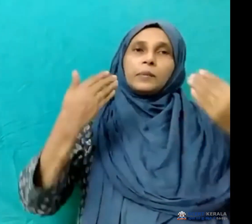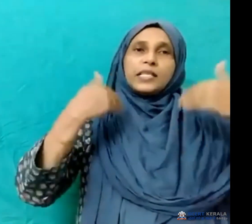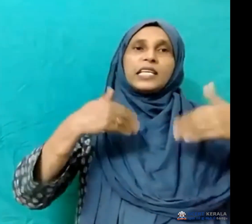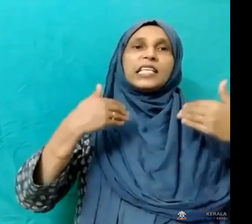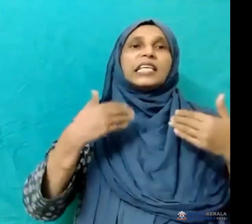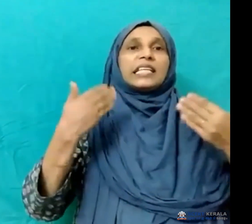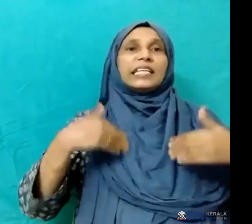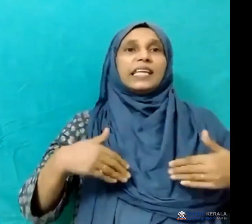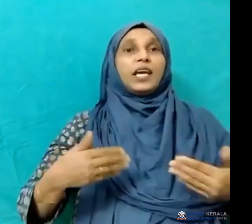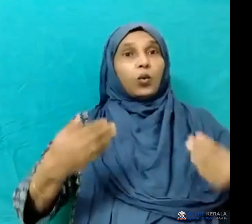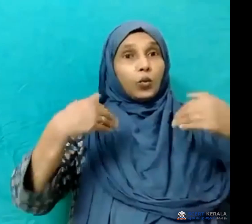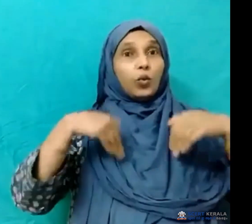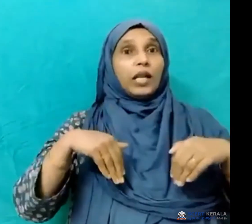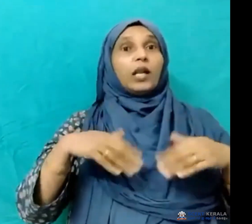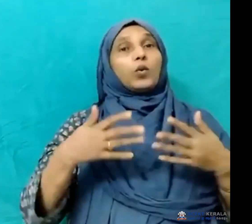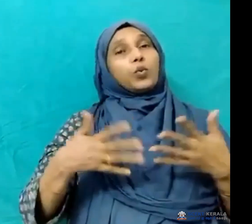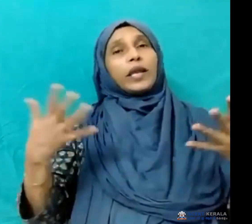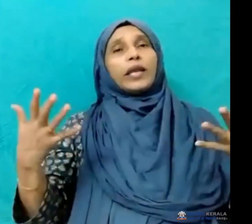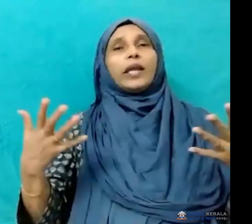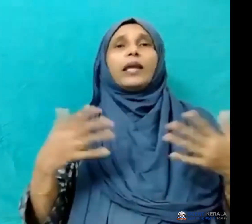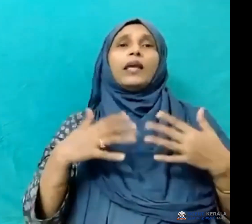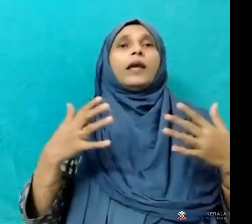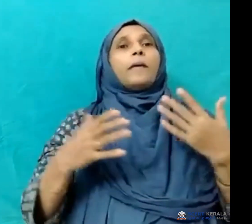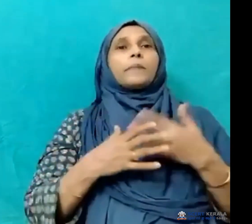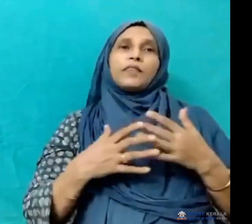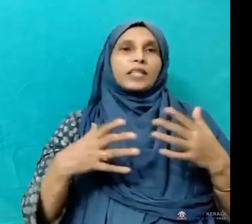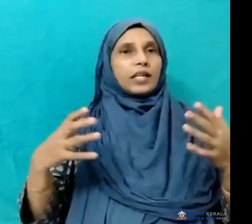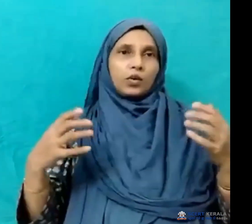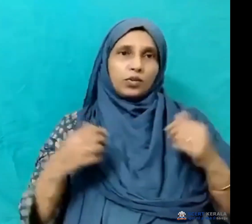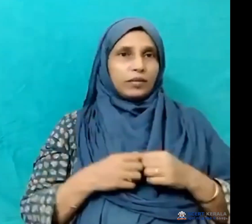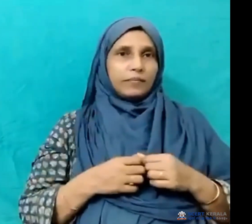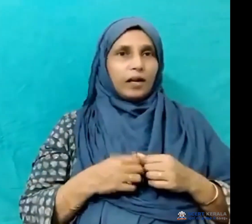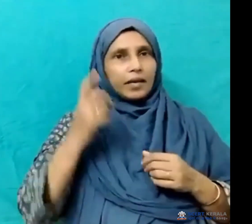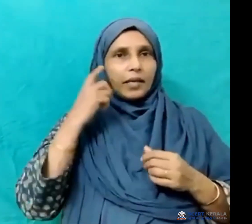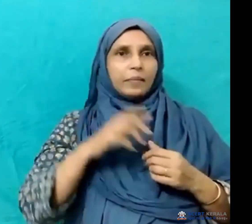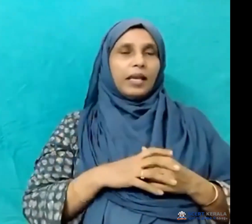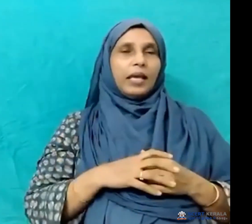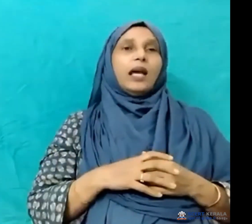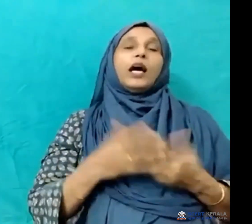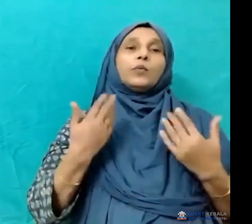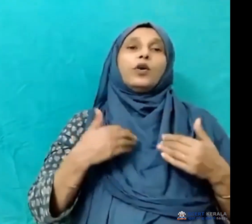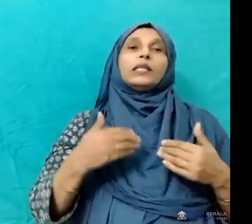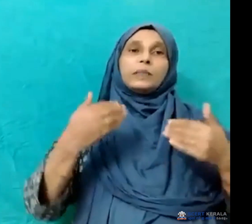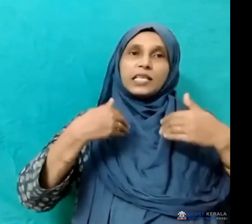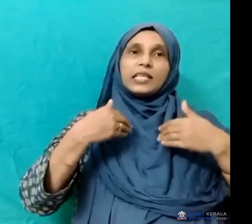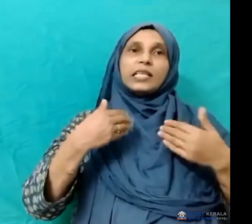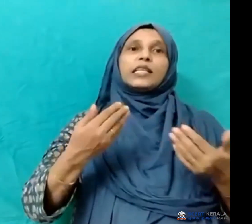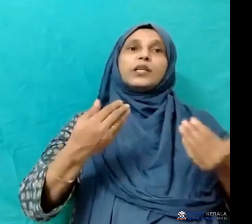നമ്മുടെ ശരീരത്തിന്റെ ഉള്ളിൽ കുറേ പ്രവർത്തനങ്ങളുണ്ട് അറിയാം അല്ലെ. അതുപോലെ നമ്മുടെ ശരീരത്തിന്റെ